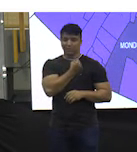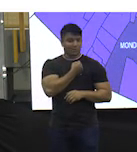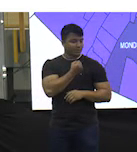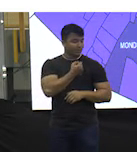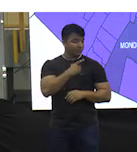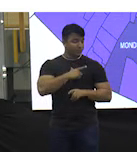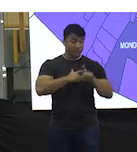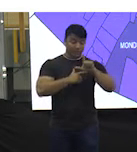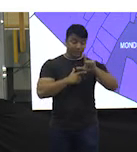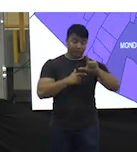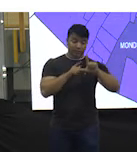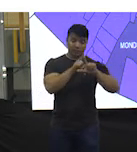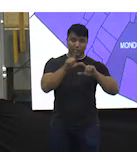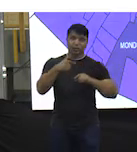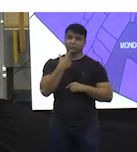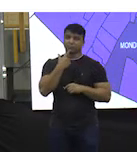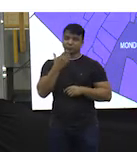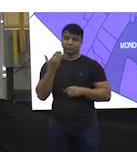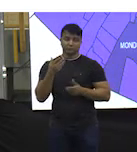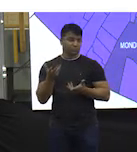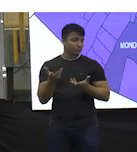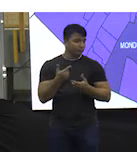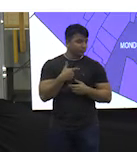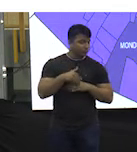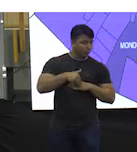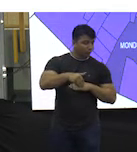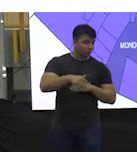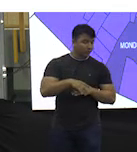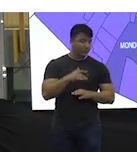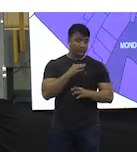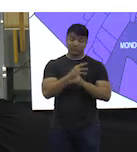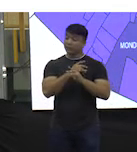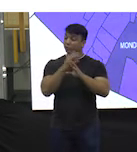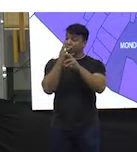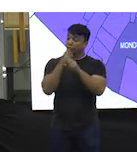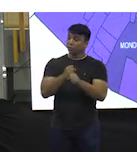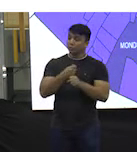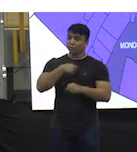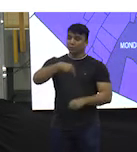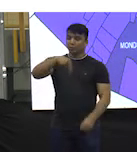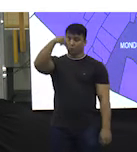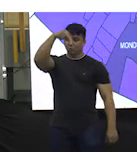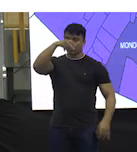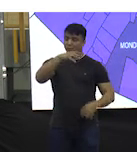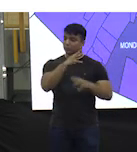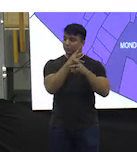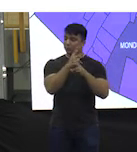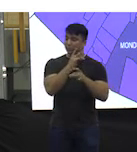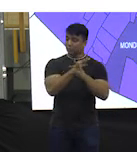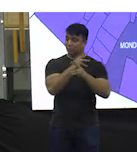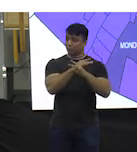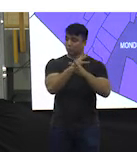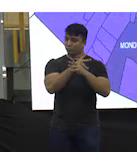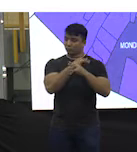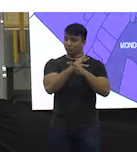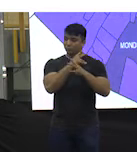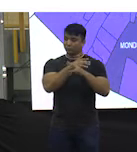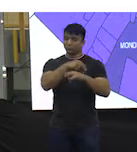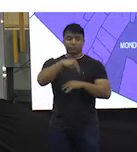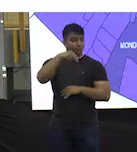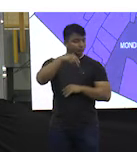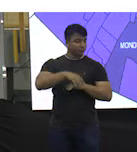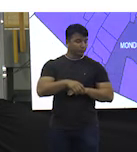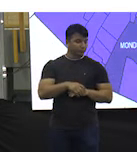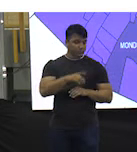Leste, que é uma área mais recente. Tá? Centro Histórico, fica bem no norte da cidade, como tu percebes aí, bem próximo da